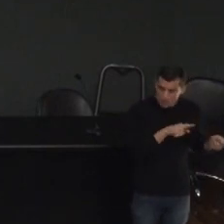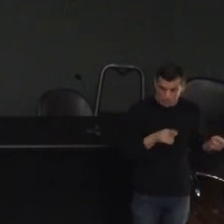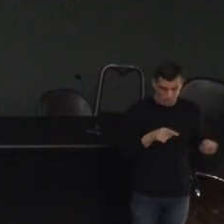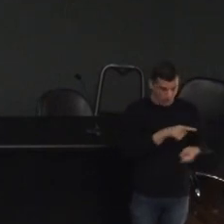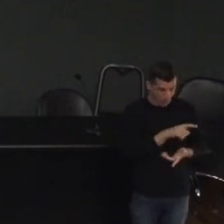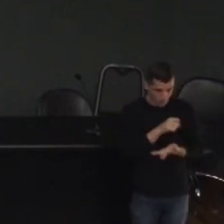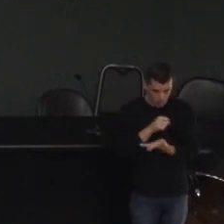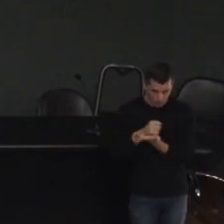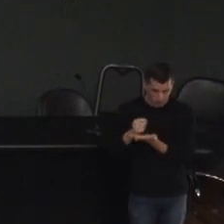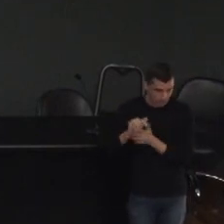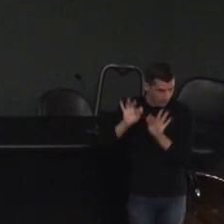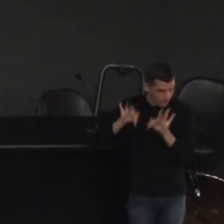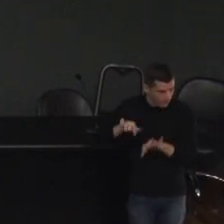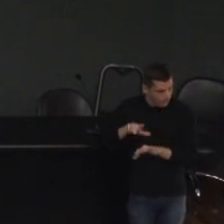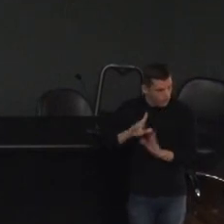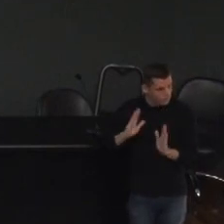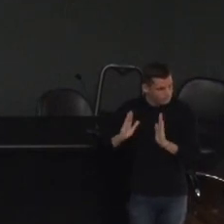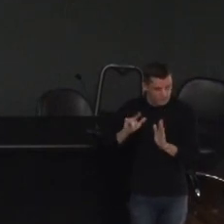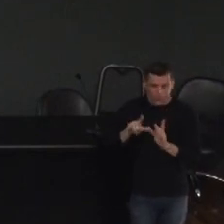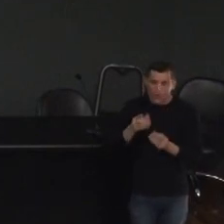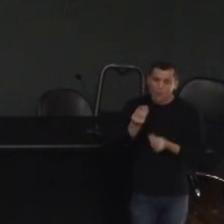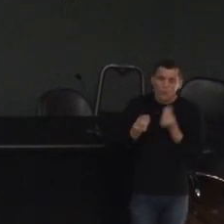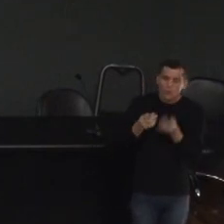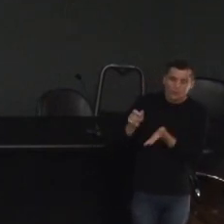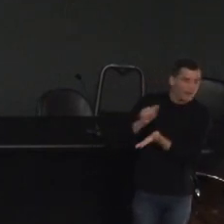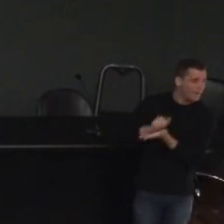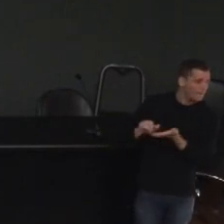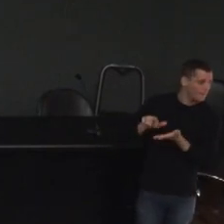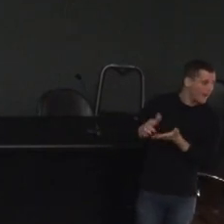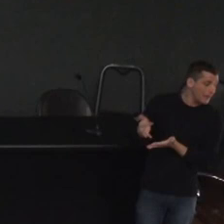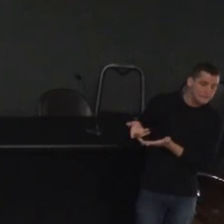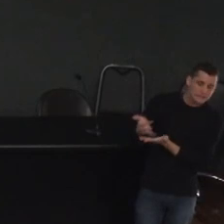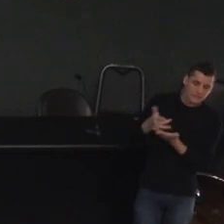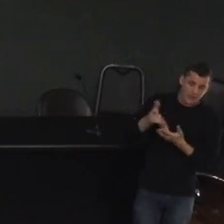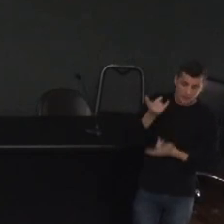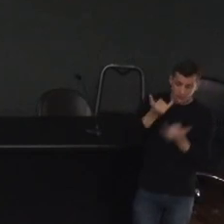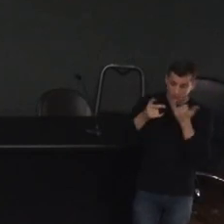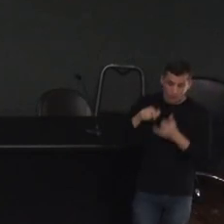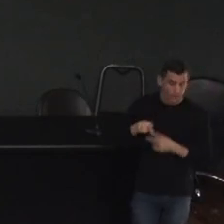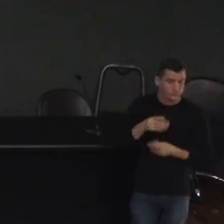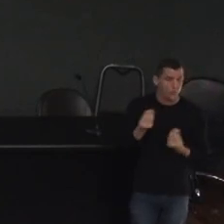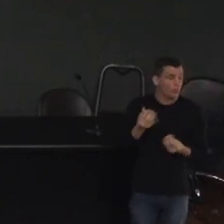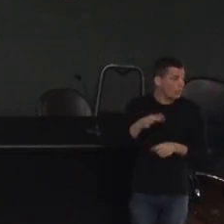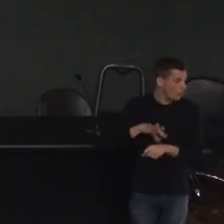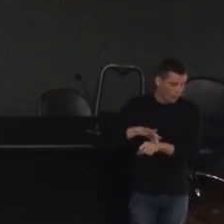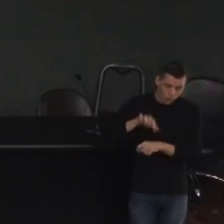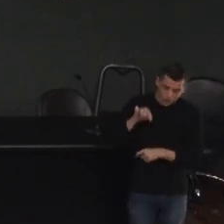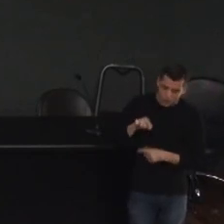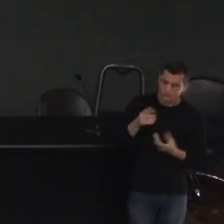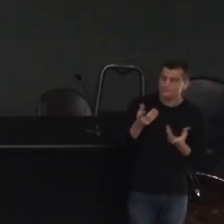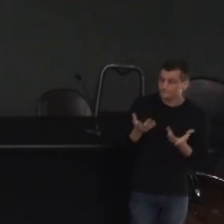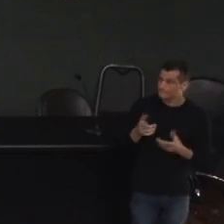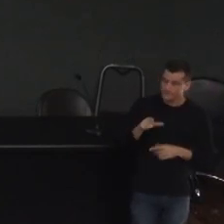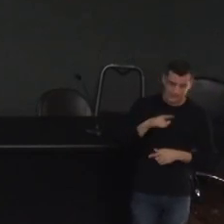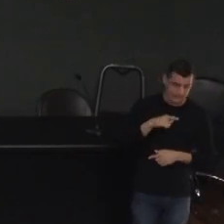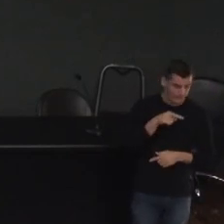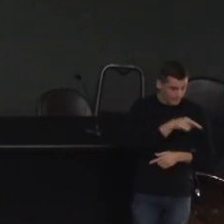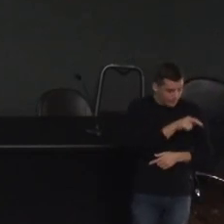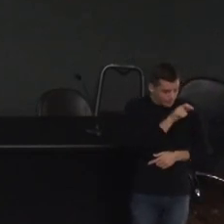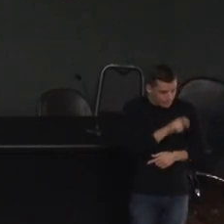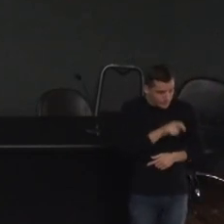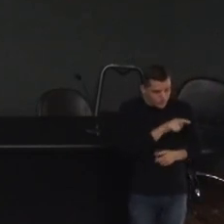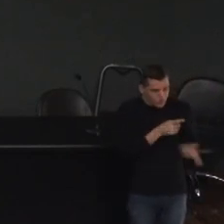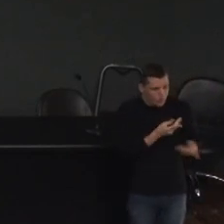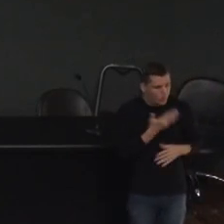eliminou esses dados Então tem que estar previsto no contrato Qual é a forma que este terceiro vai ter que ter Para comprovar que